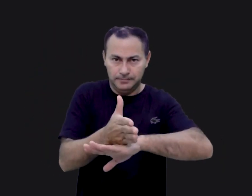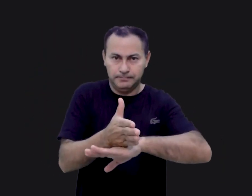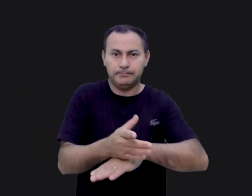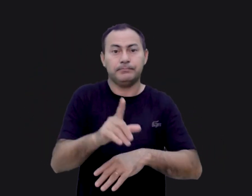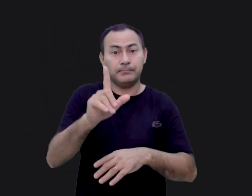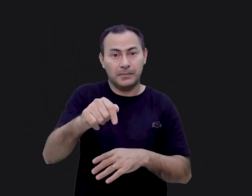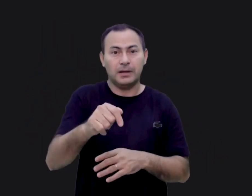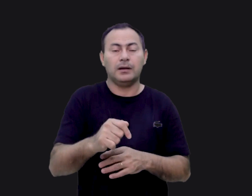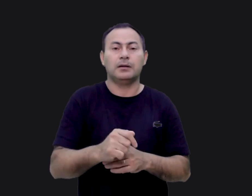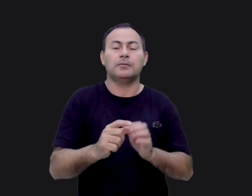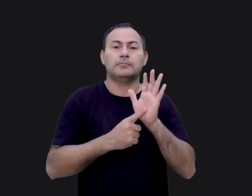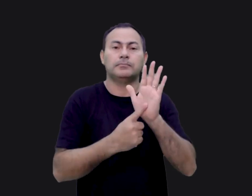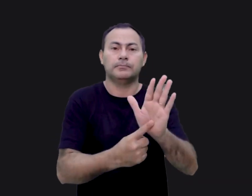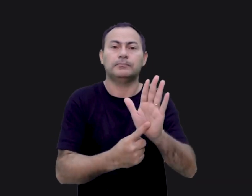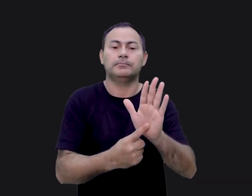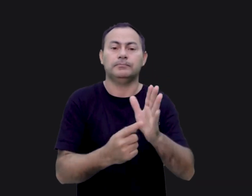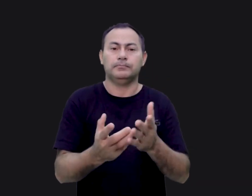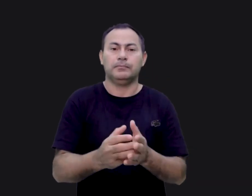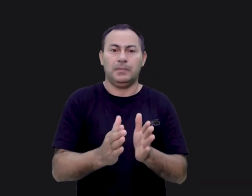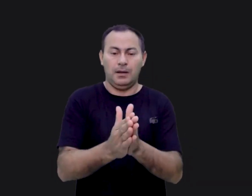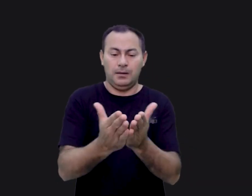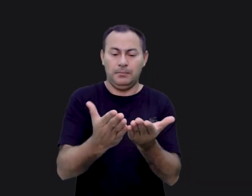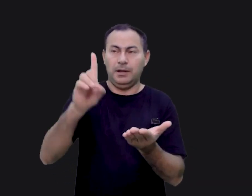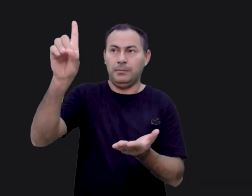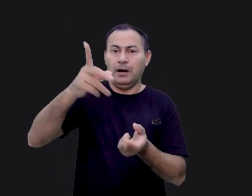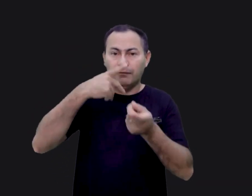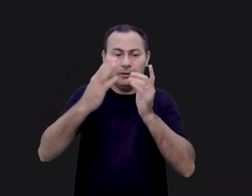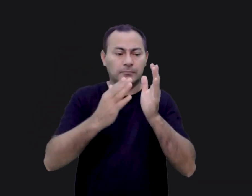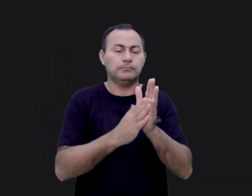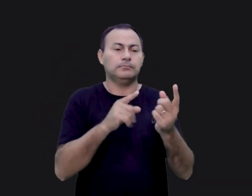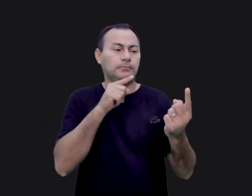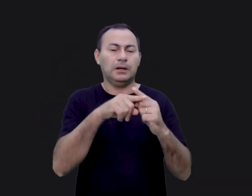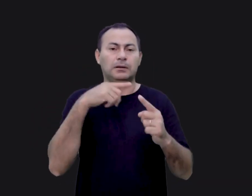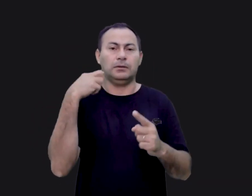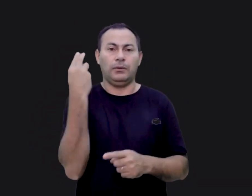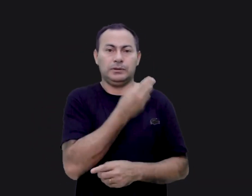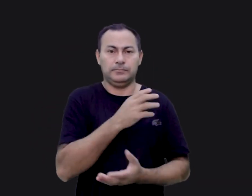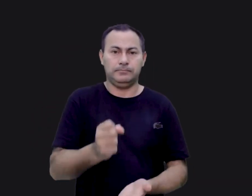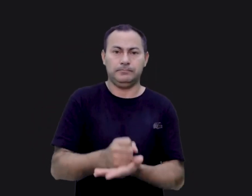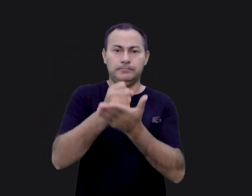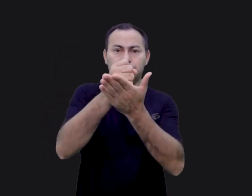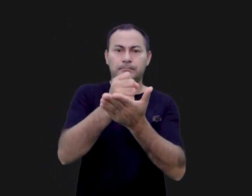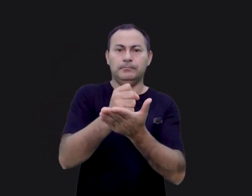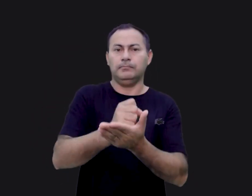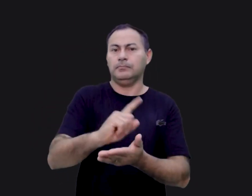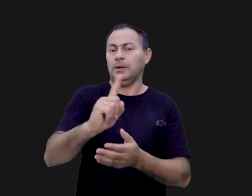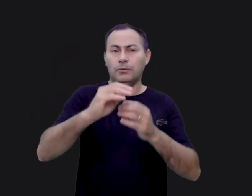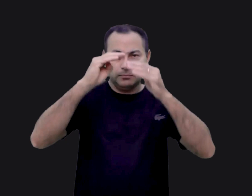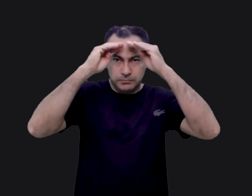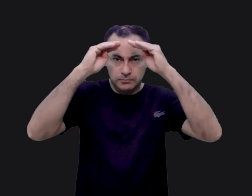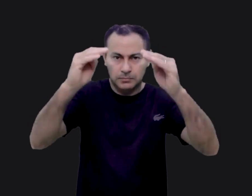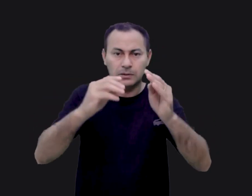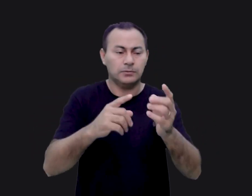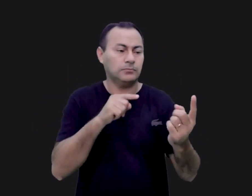entrar. É isso que está ilustrado aqui. A Bíblia afirma que há propósitos para a nossa salvação. Eles não cumpriram